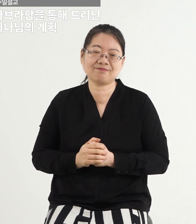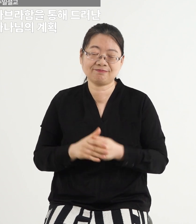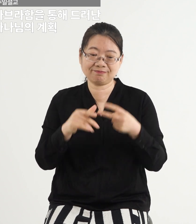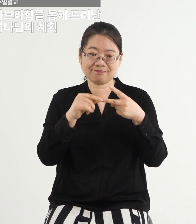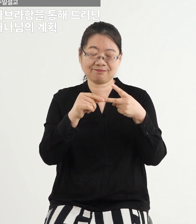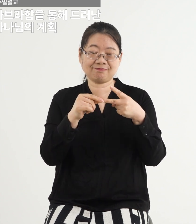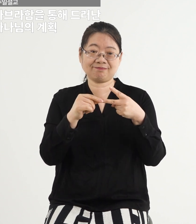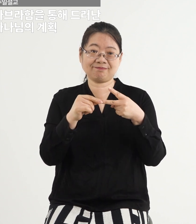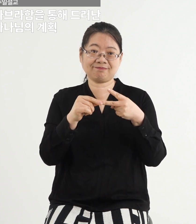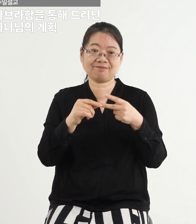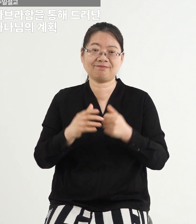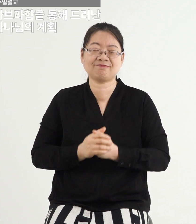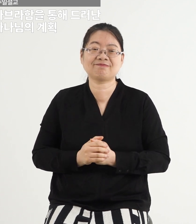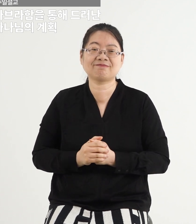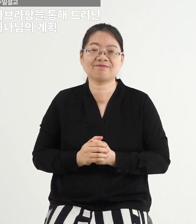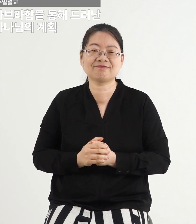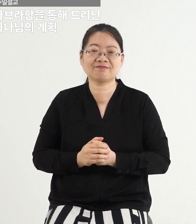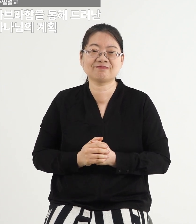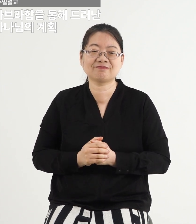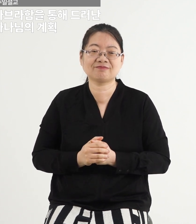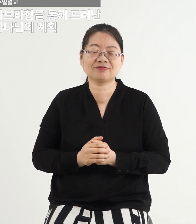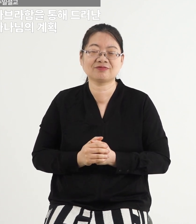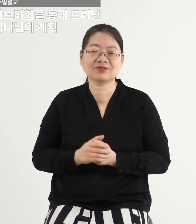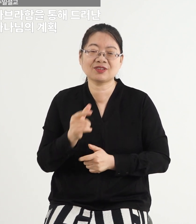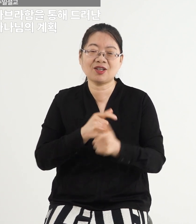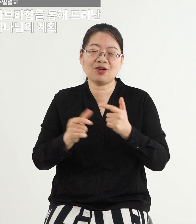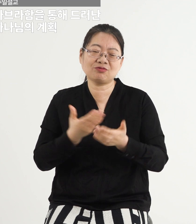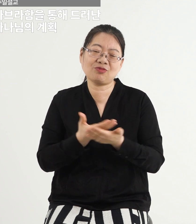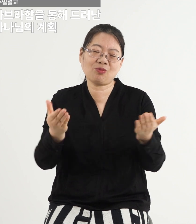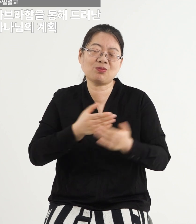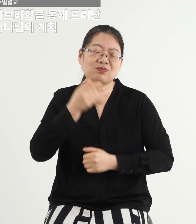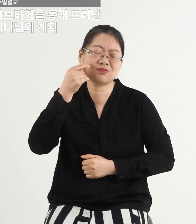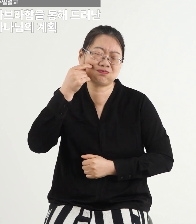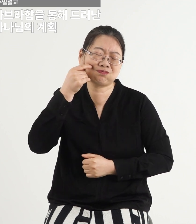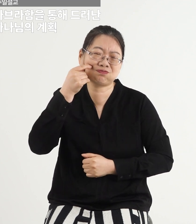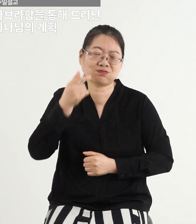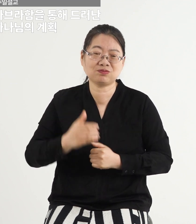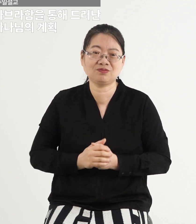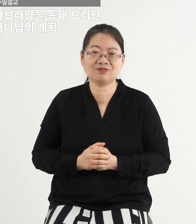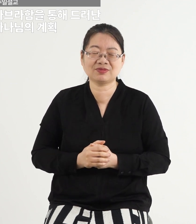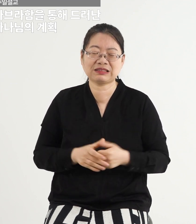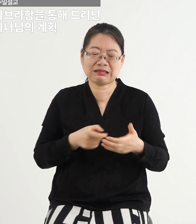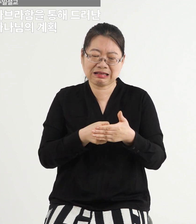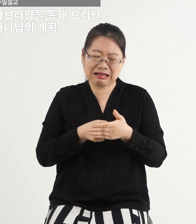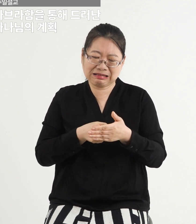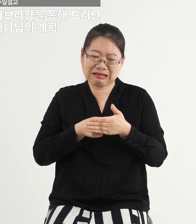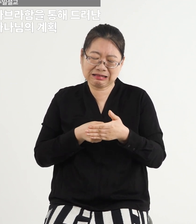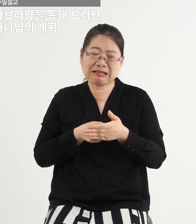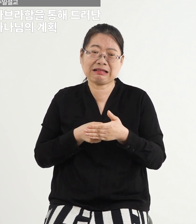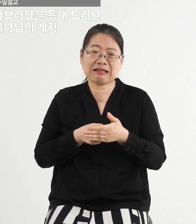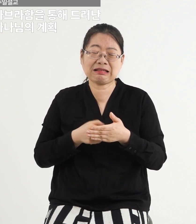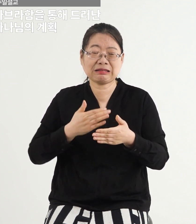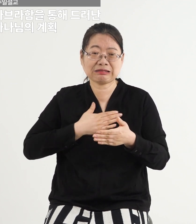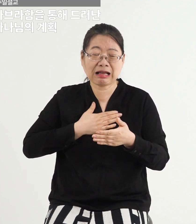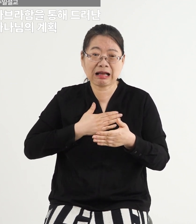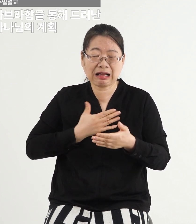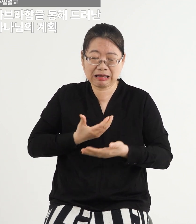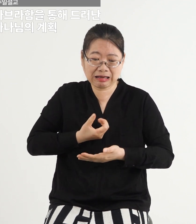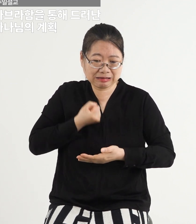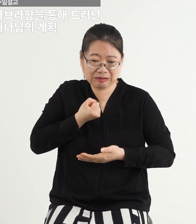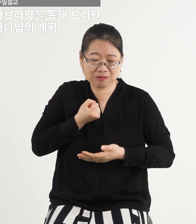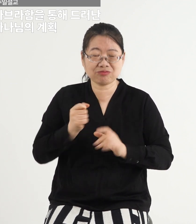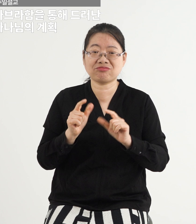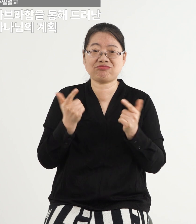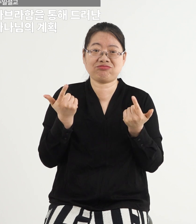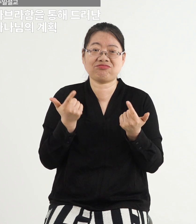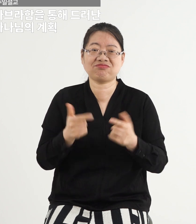두 번째가 뭐냐면 좀 더 나누지 못했던 것들, 뭐 아낀다고 다 내게 된